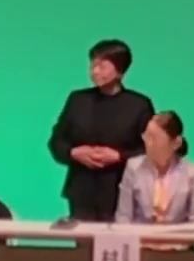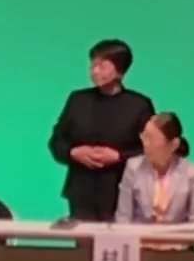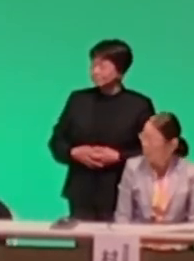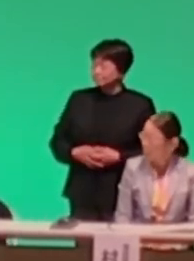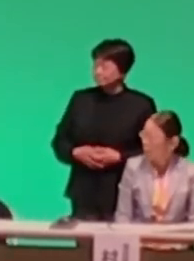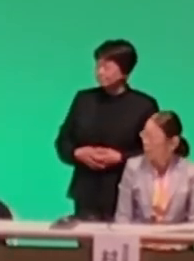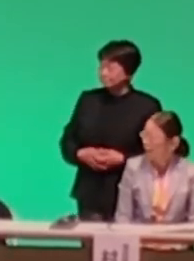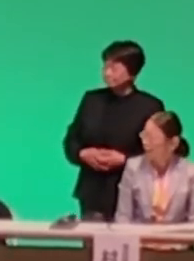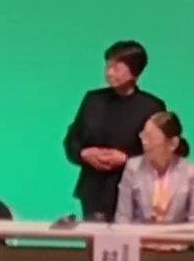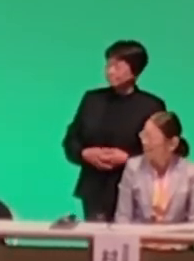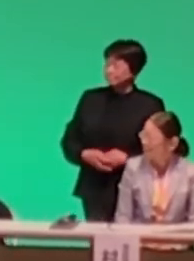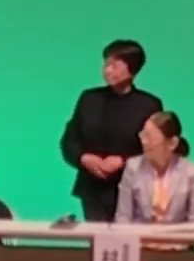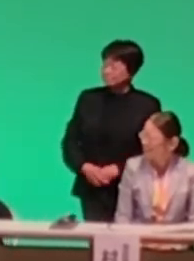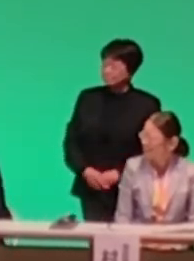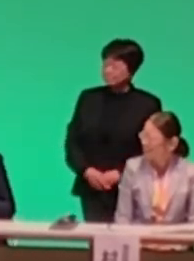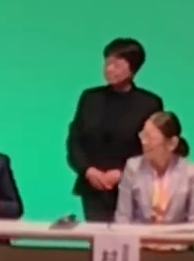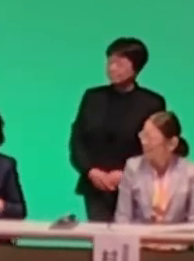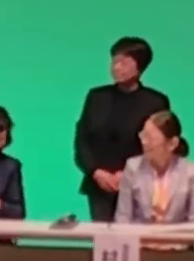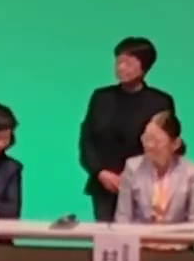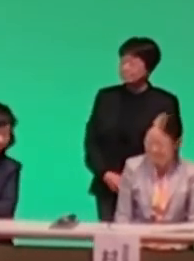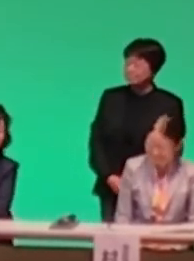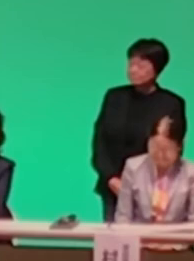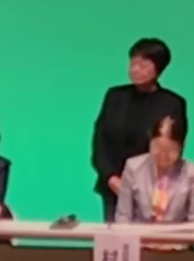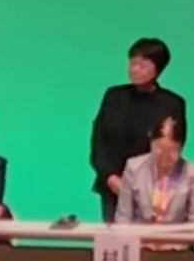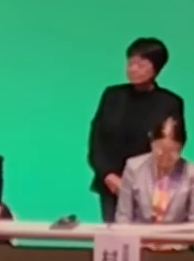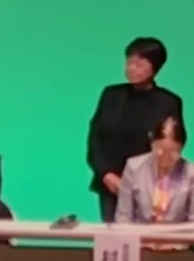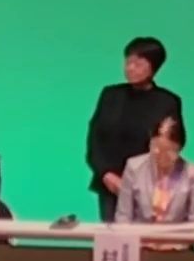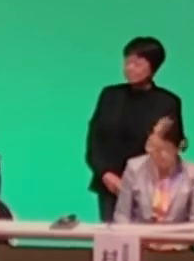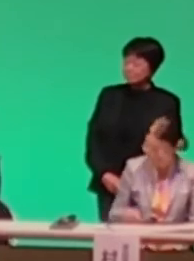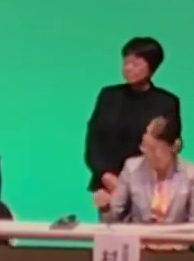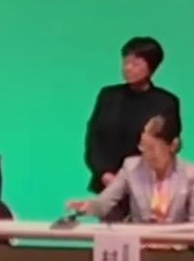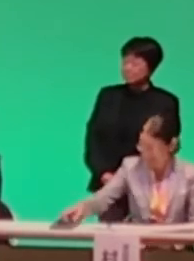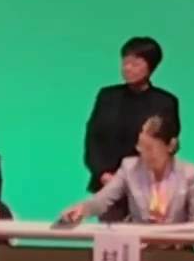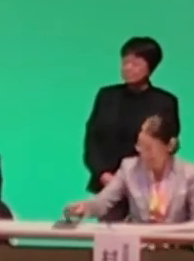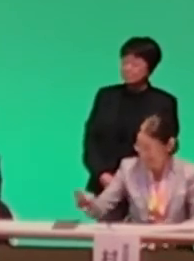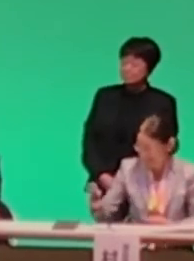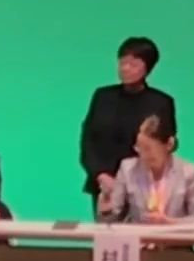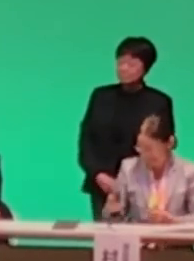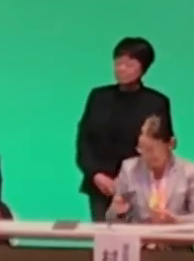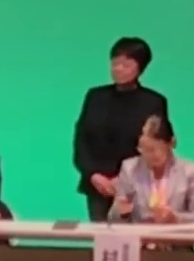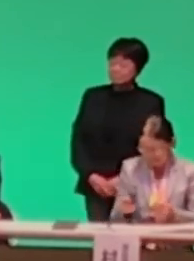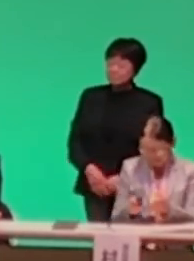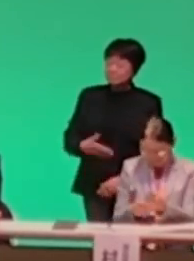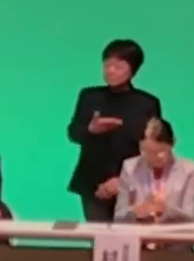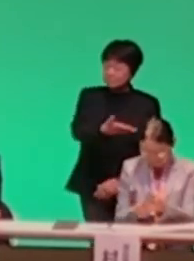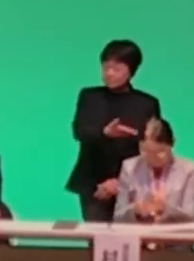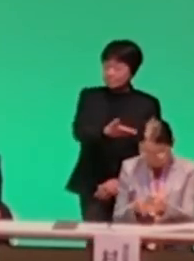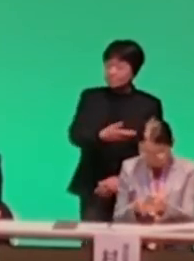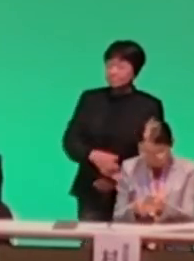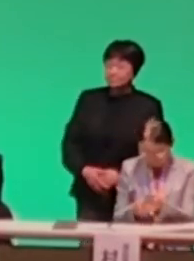とうございます。頼もしい上司でいらっしゃるんだろうなと改めて思いました。じゃあ敦子さんお願いします。